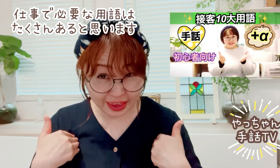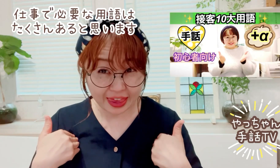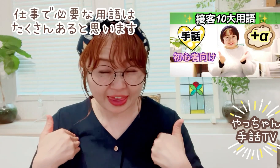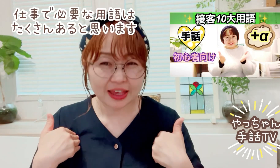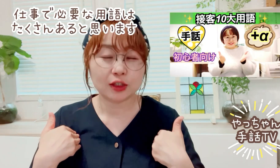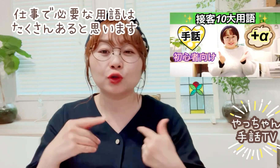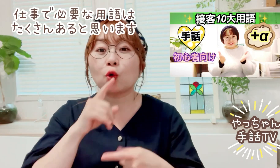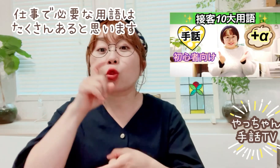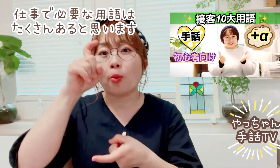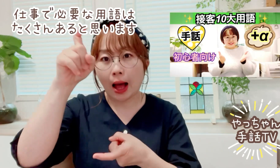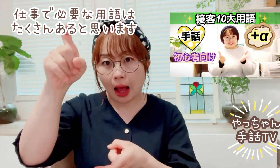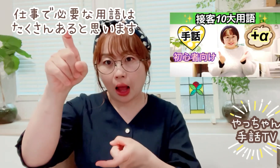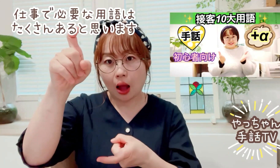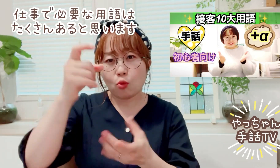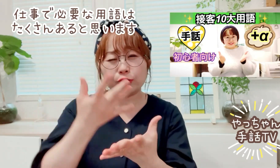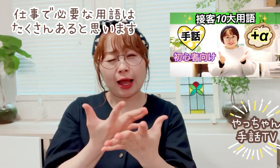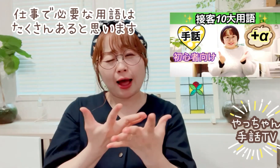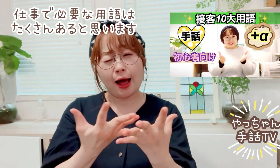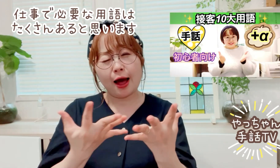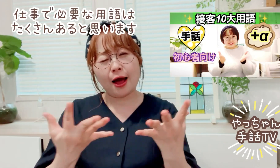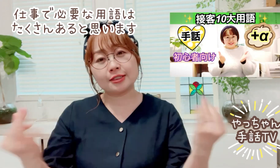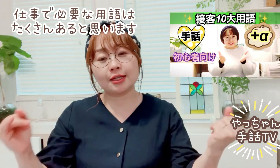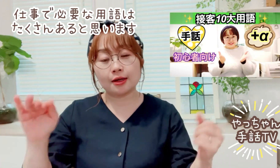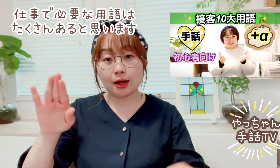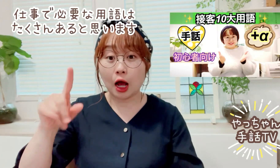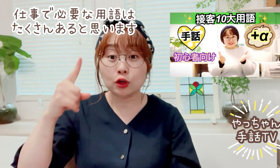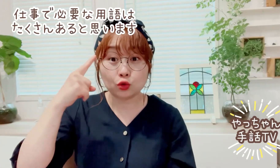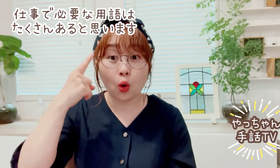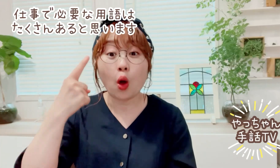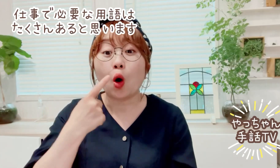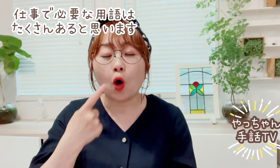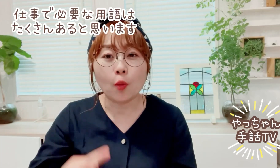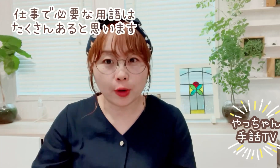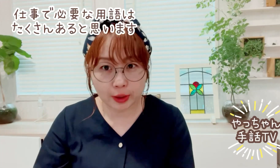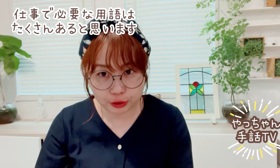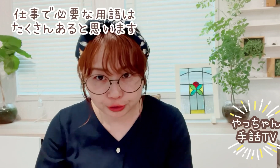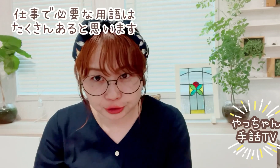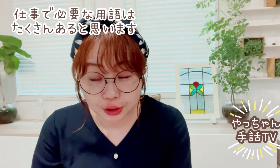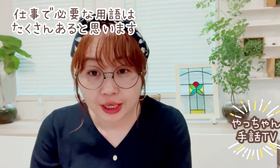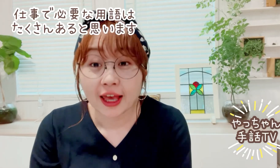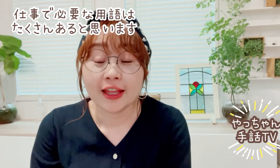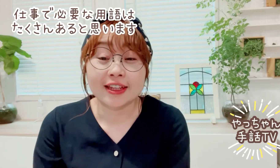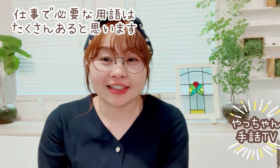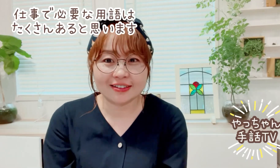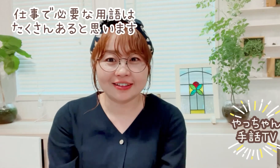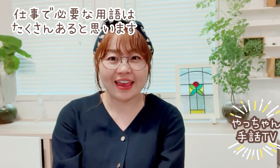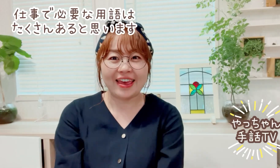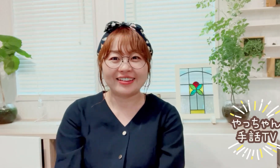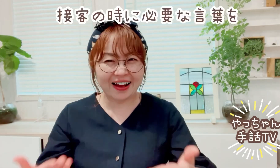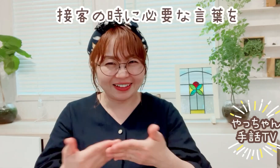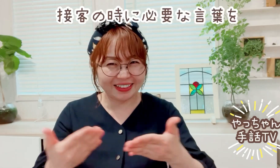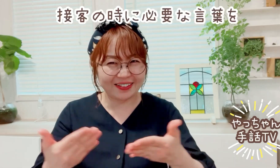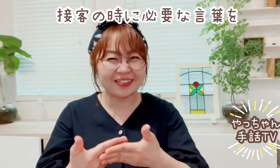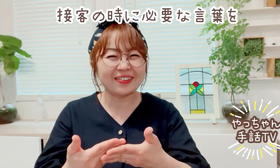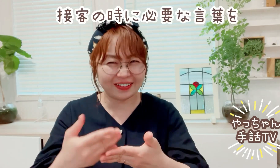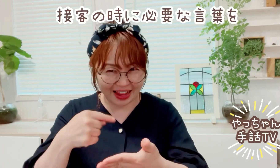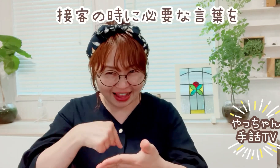ねそういう言葉もたくさんあると思います。ですので、お仕事の中